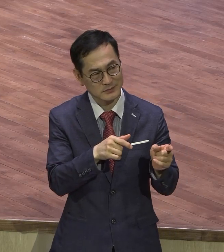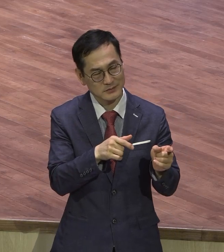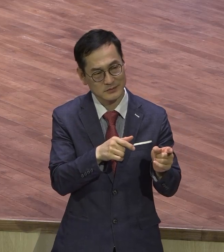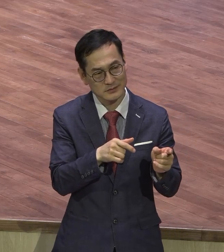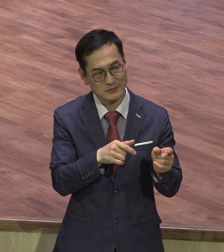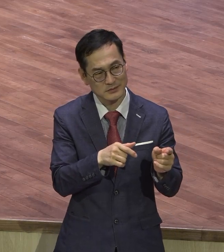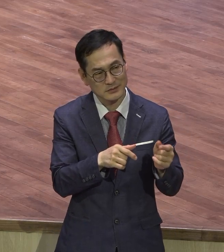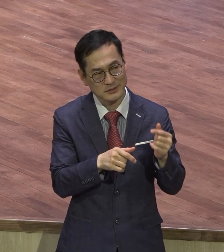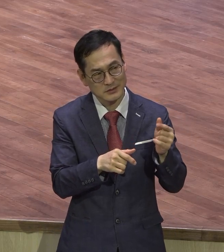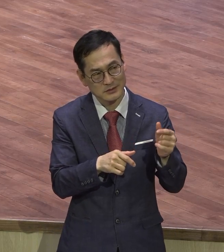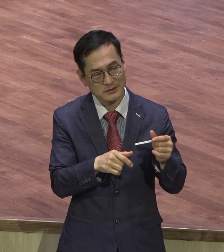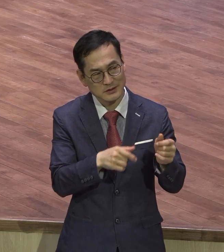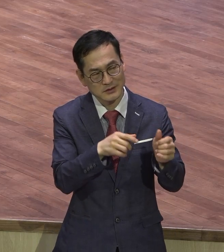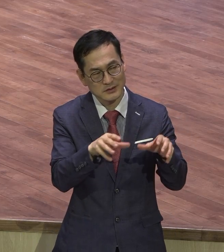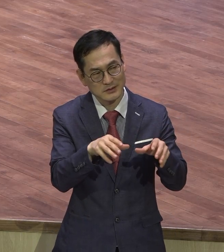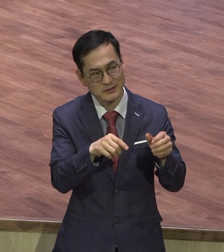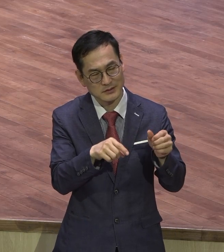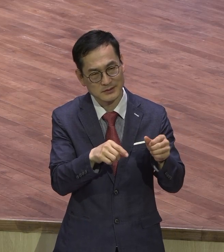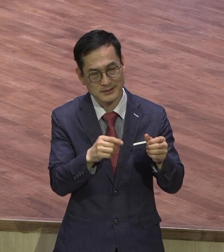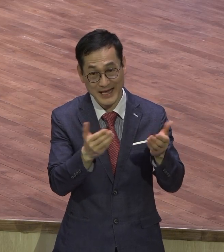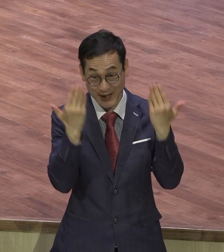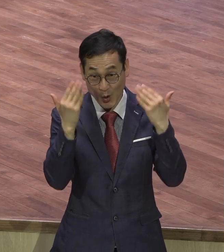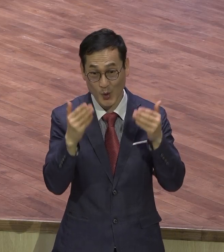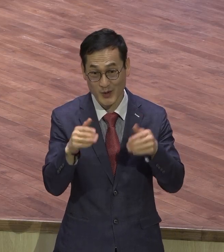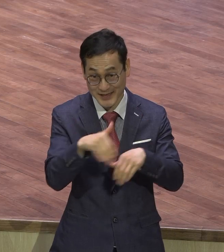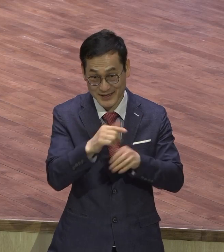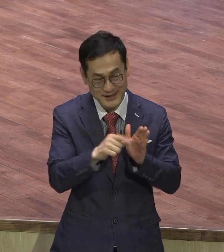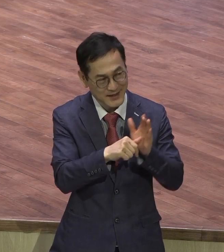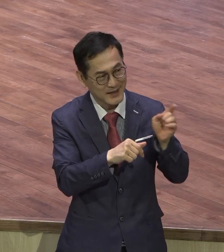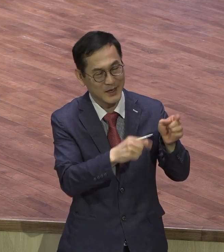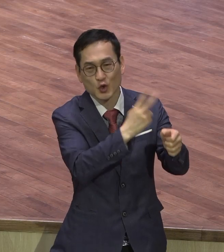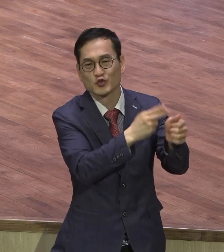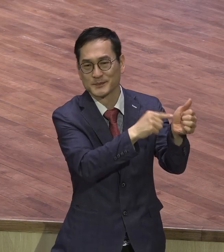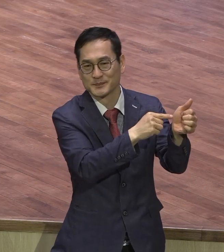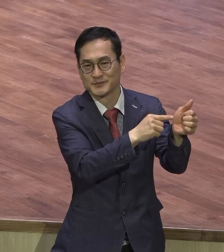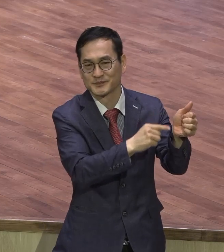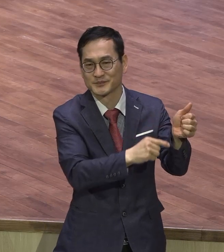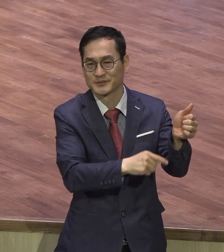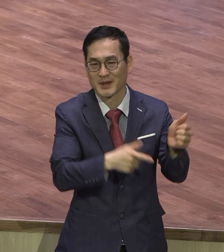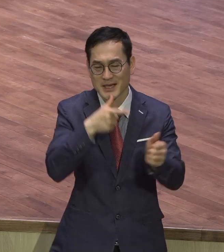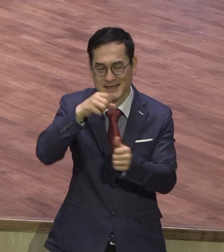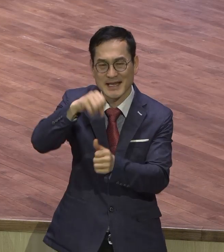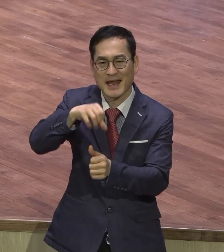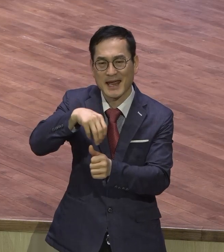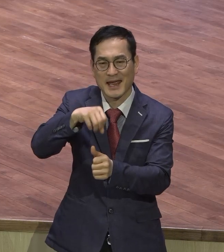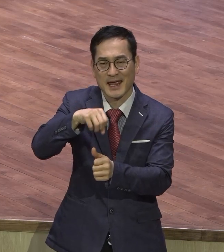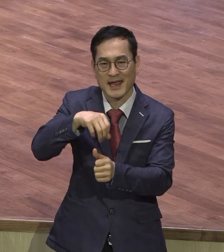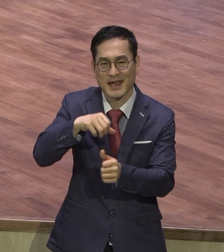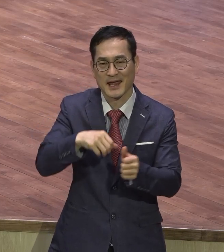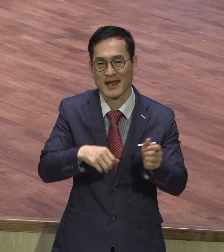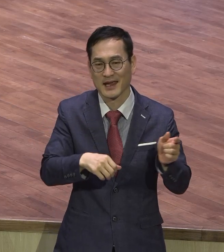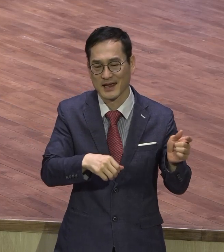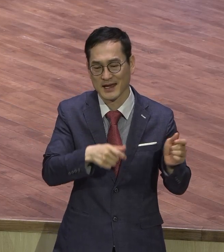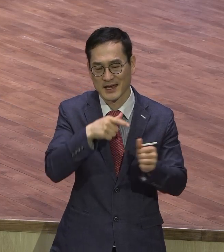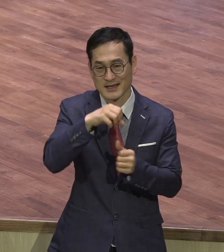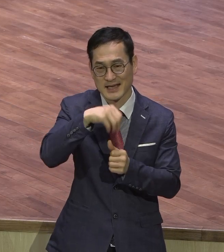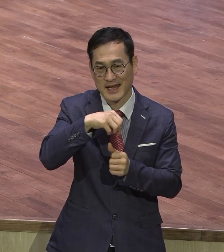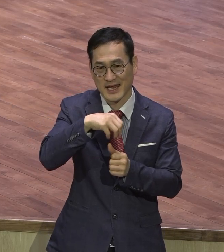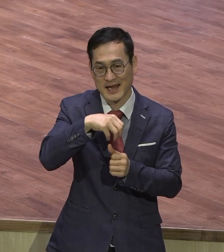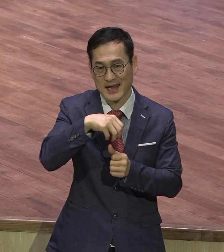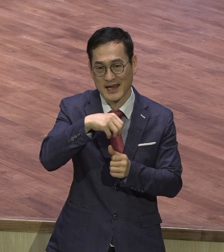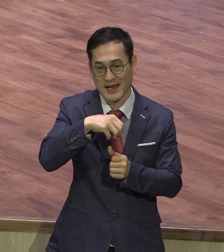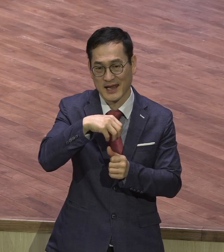때 그분이 교수님이 오셔가지고 세례를 베푸는데 제가 훈련을 많이 시켰거든요. 교수님 질문하면